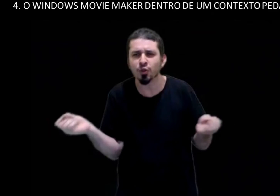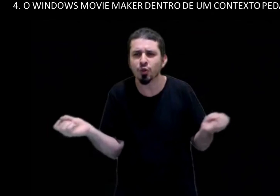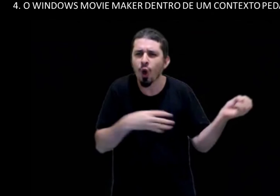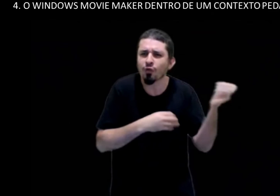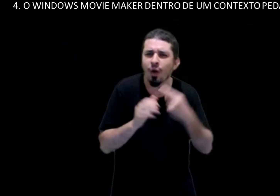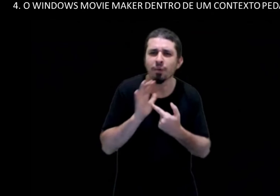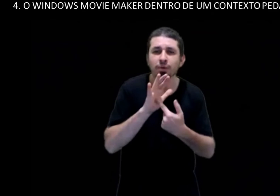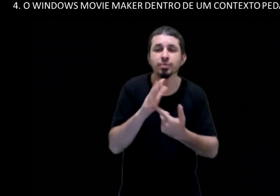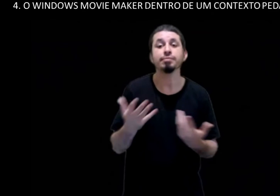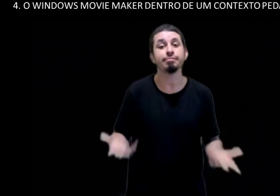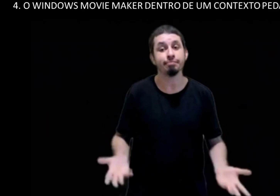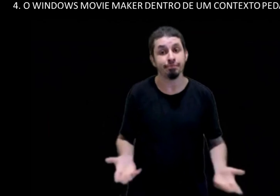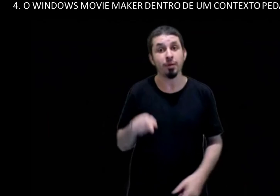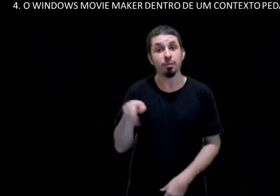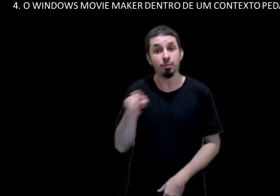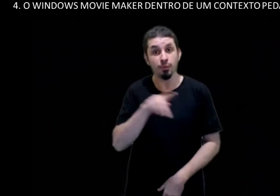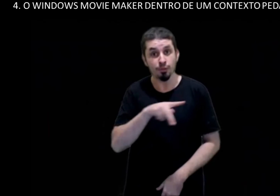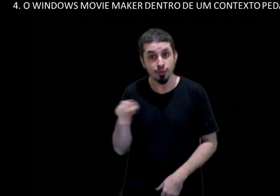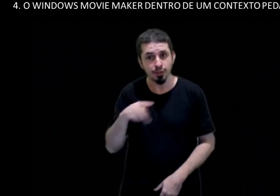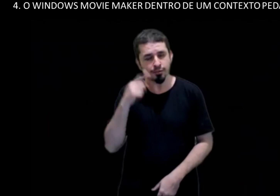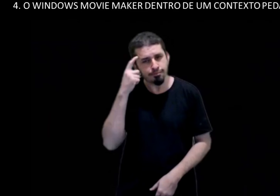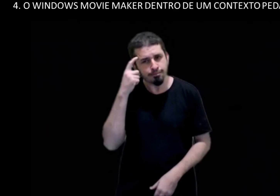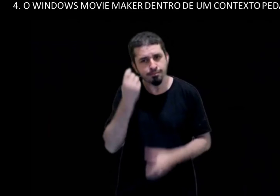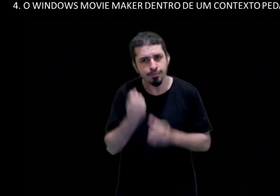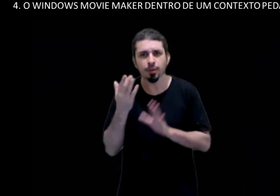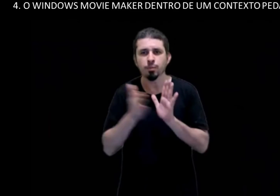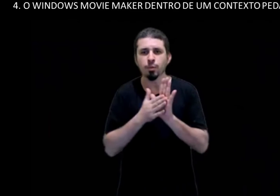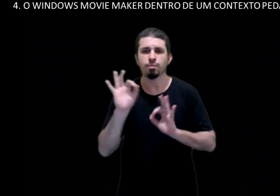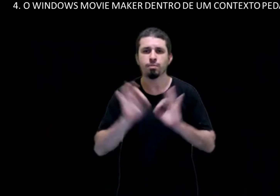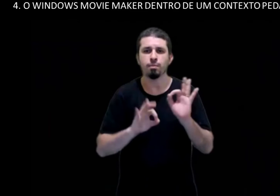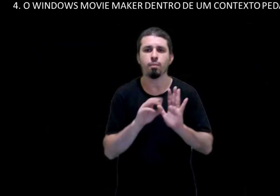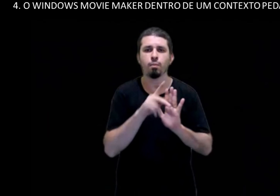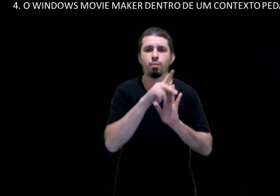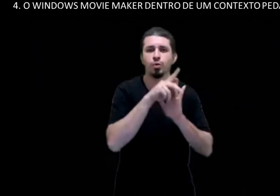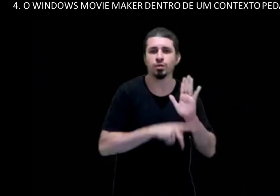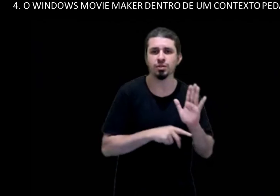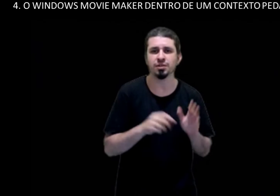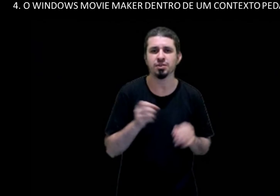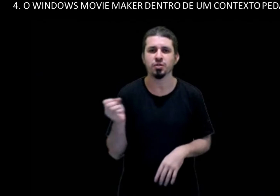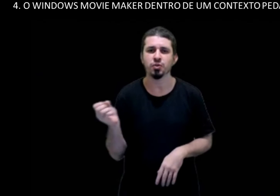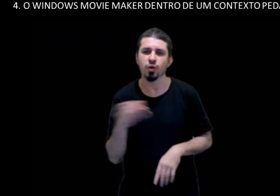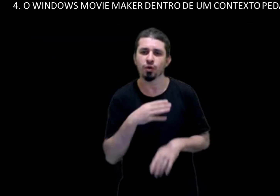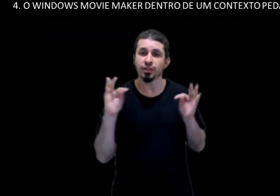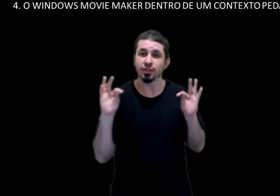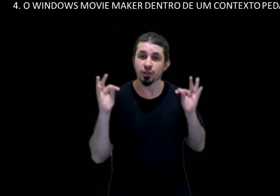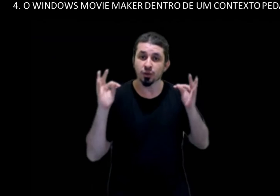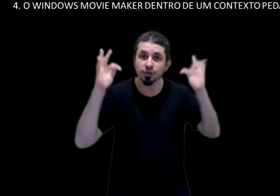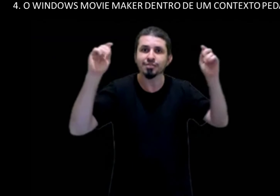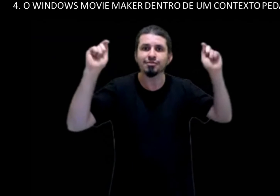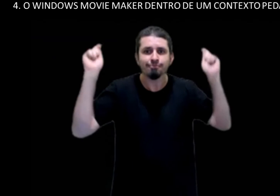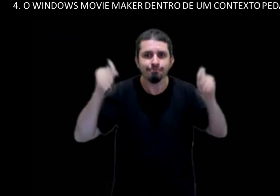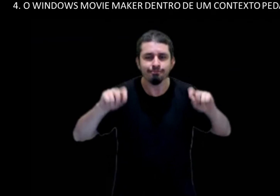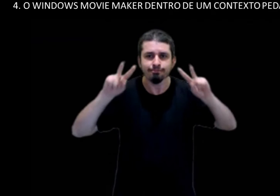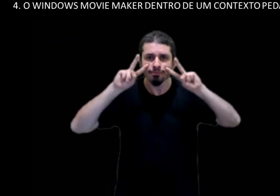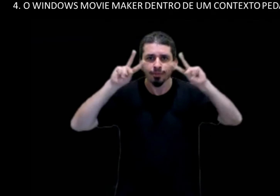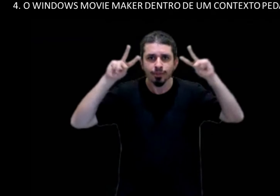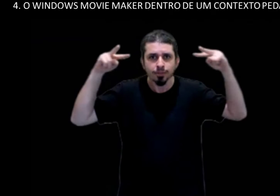ao realizarem seus projetos educacionais utilizando esta nova tecnologia, poderão promover uma revisão